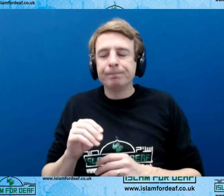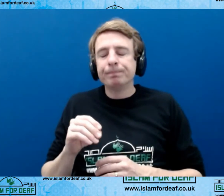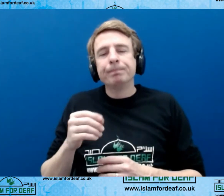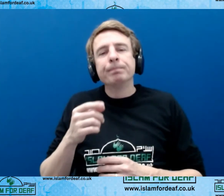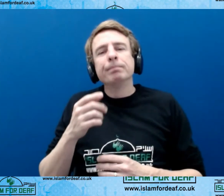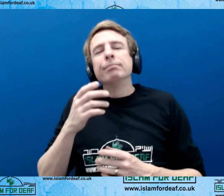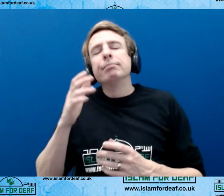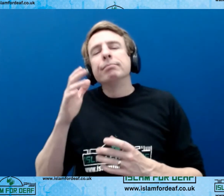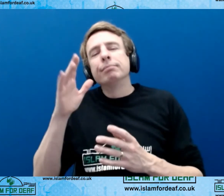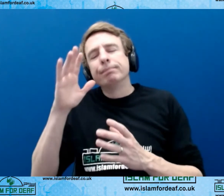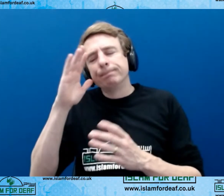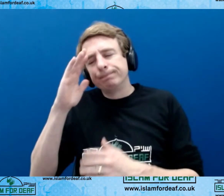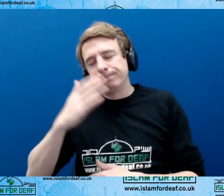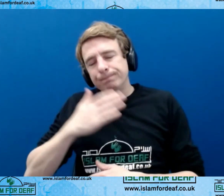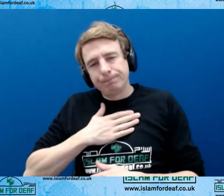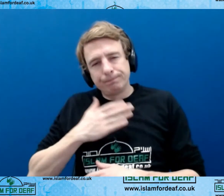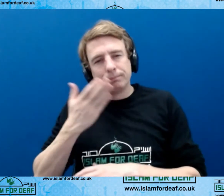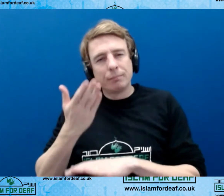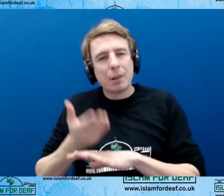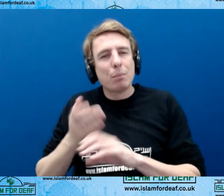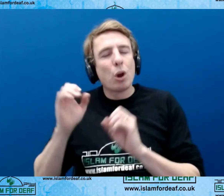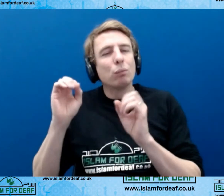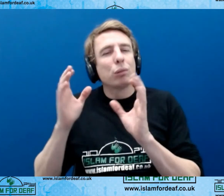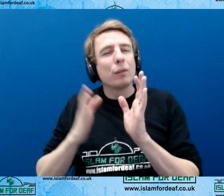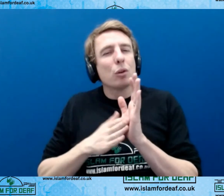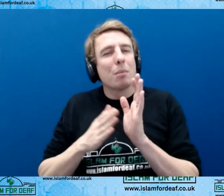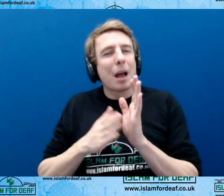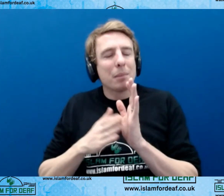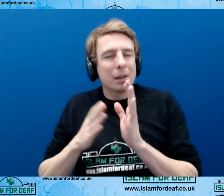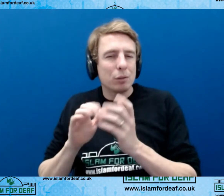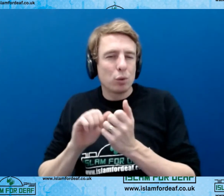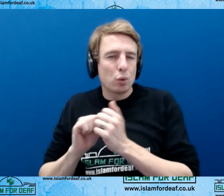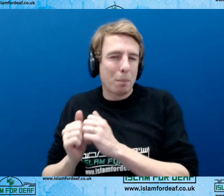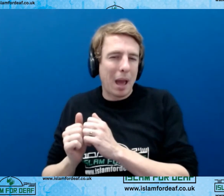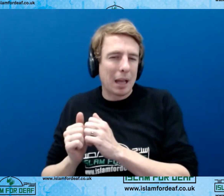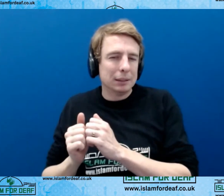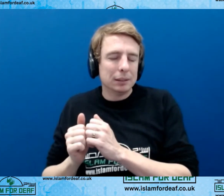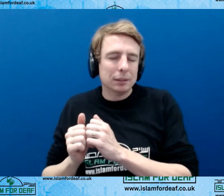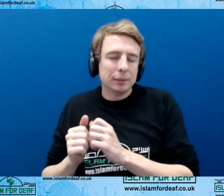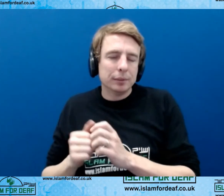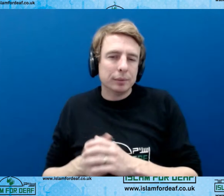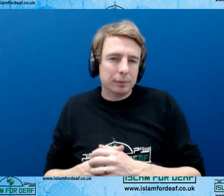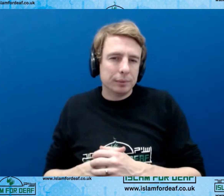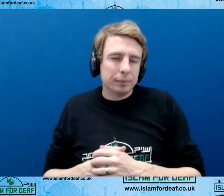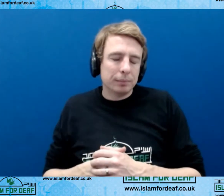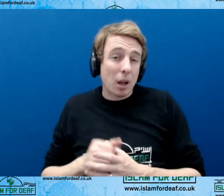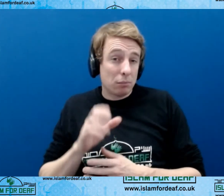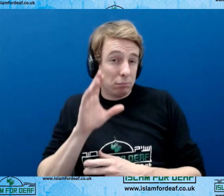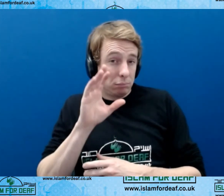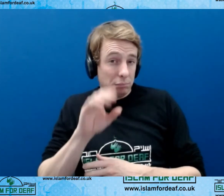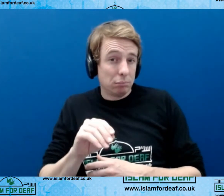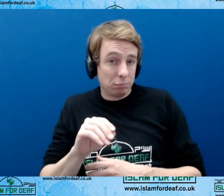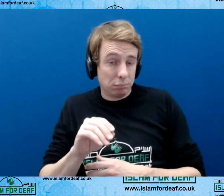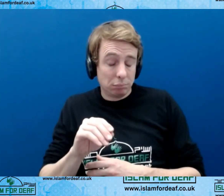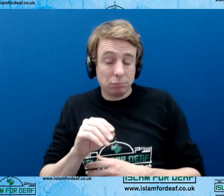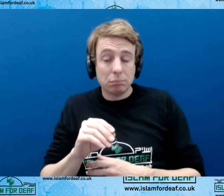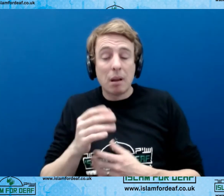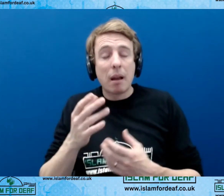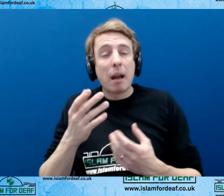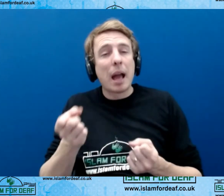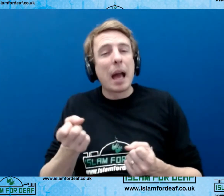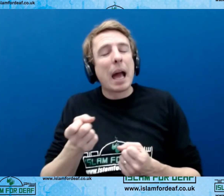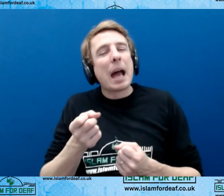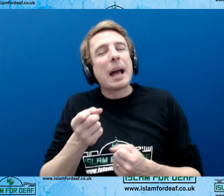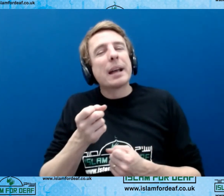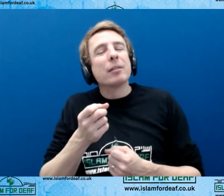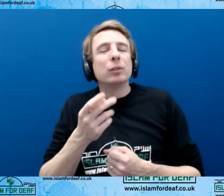and companions. And now there are a couple of chapters to go that remain in the explanation of the